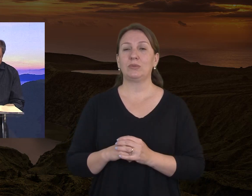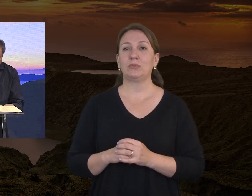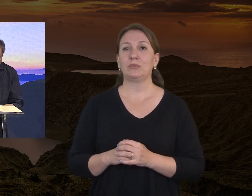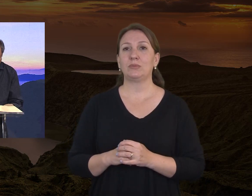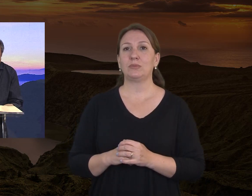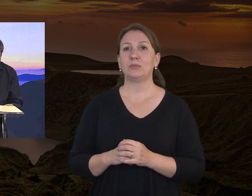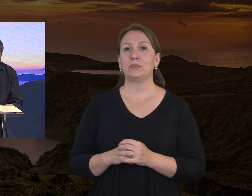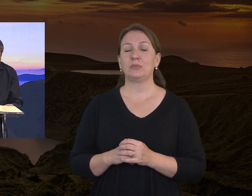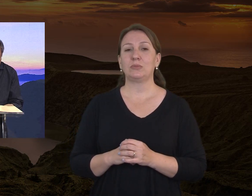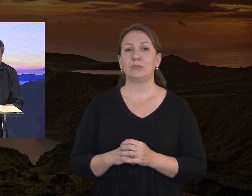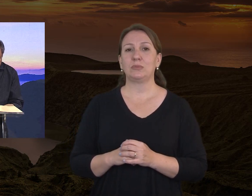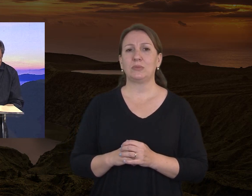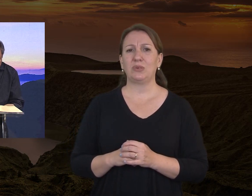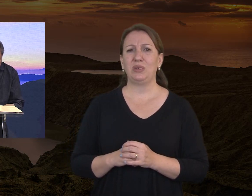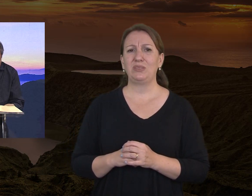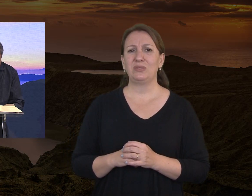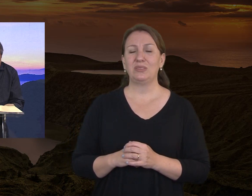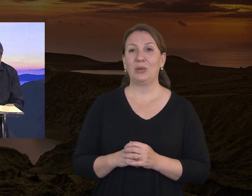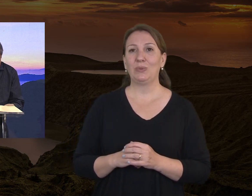8,16.